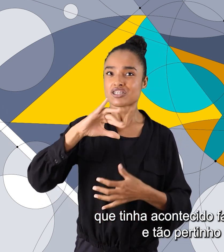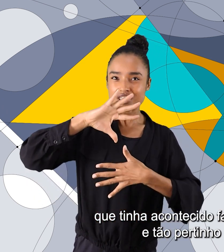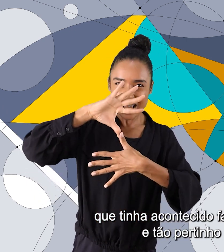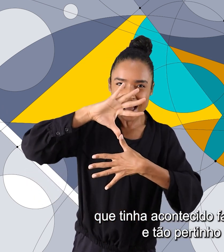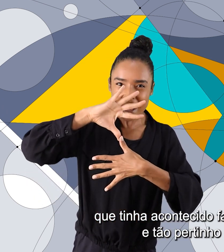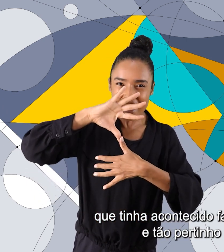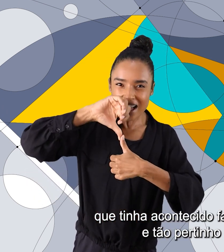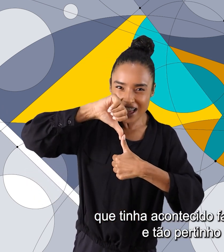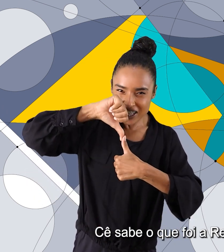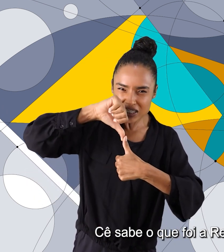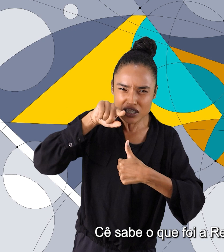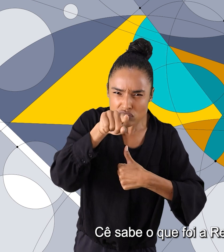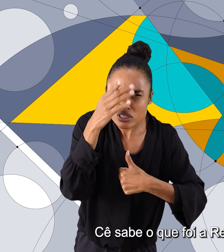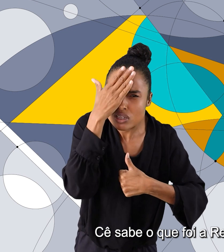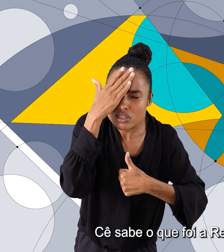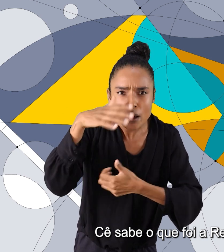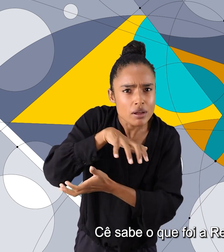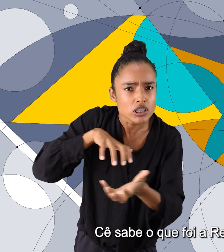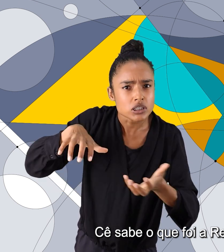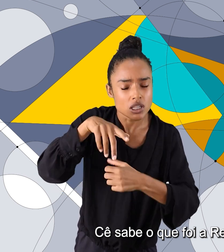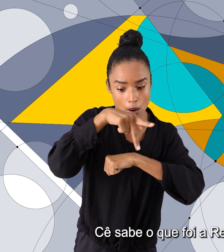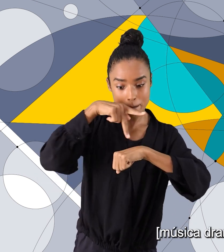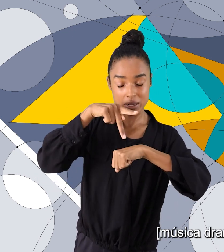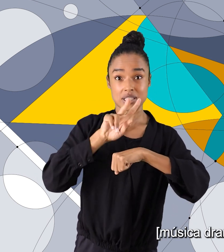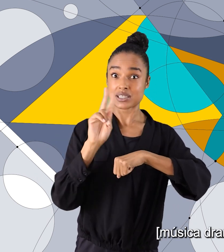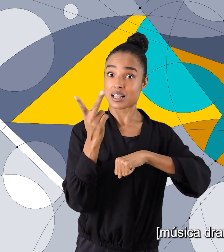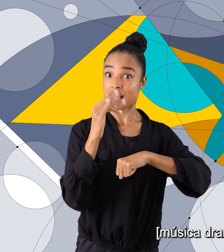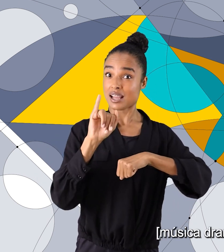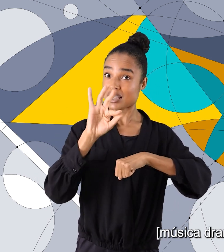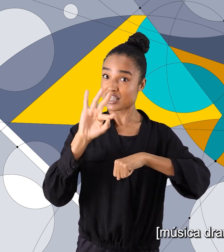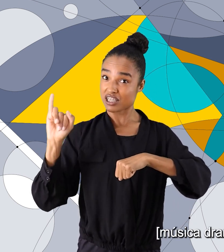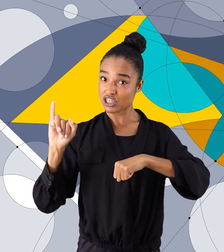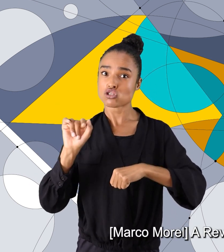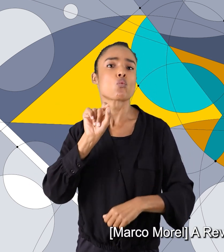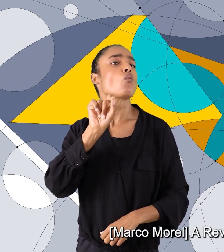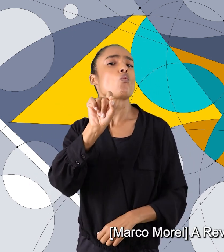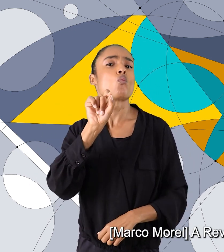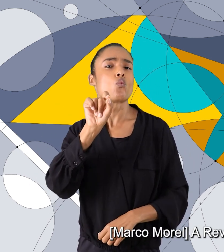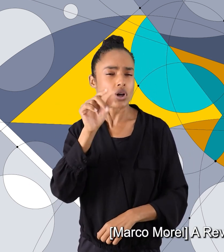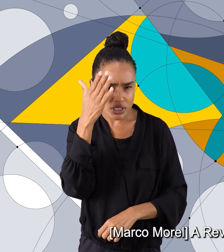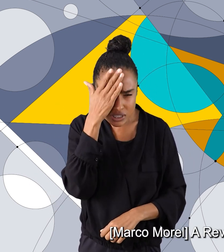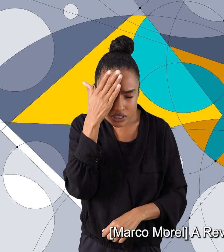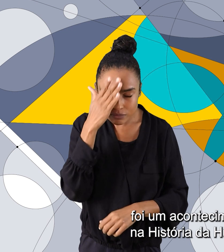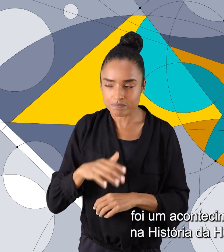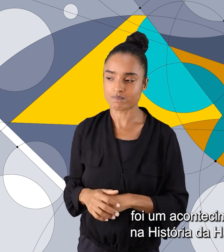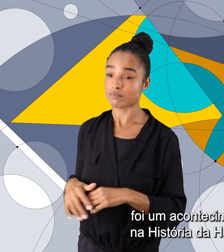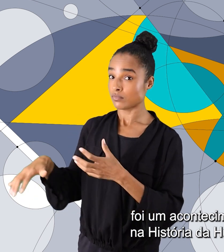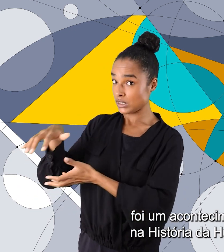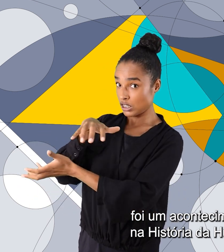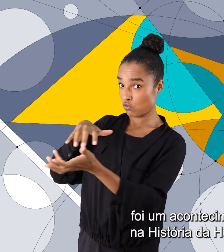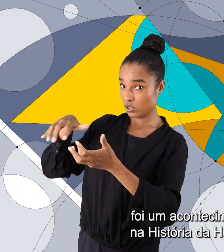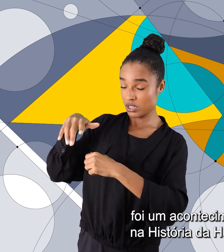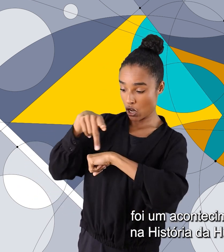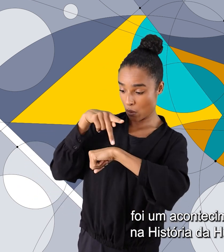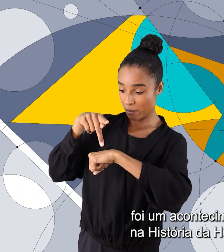tão pertinho do Brasil. Você sabe o que foi a Revolução do Haiti? A Revolução do Haiti foi um